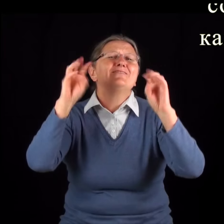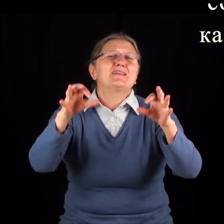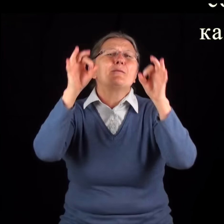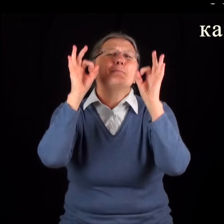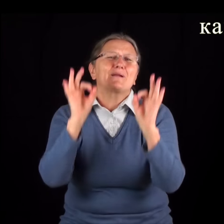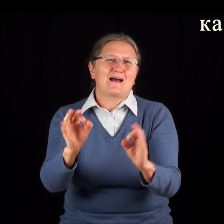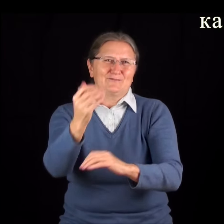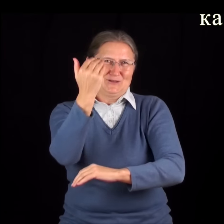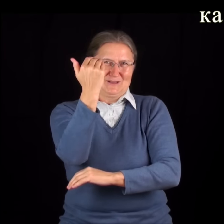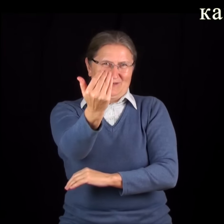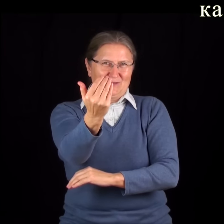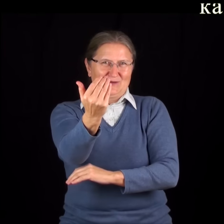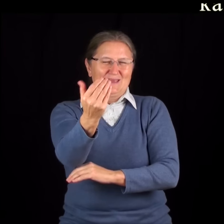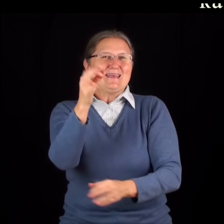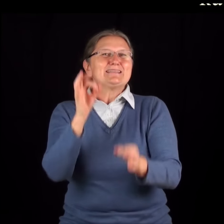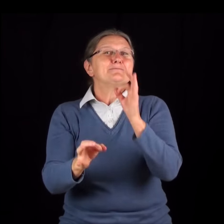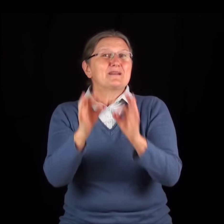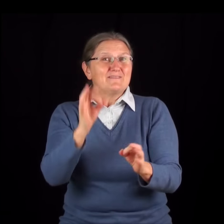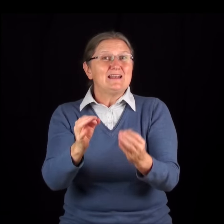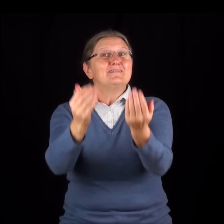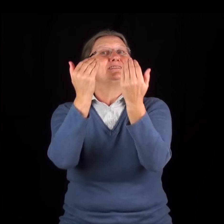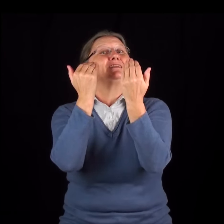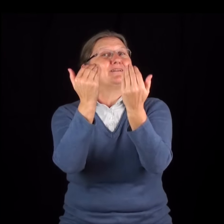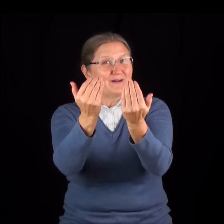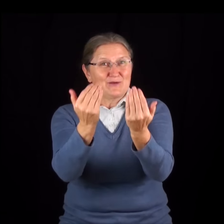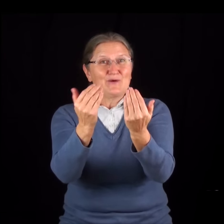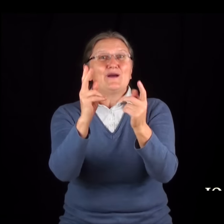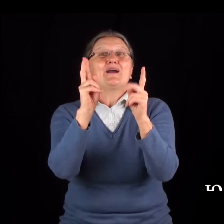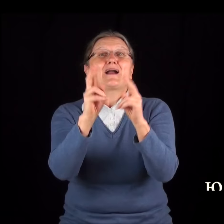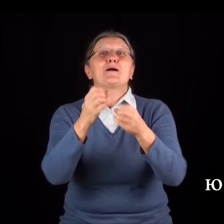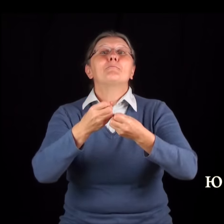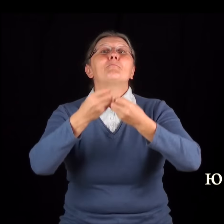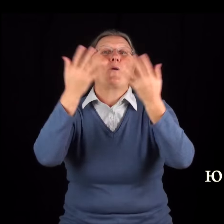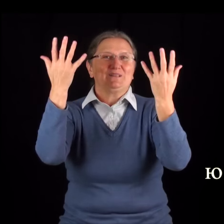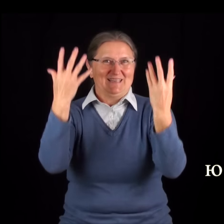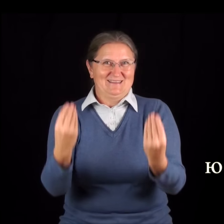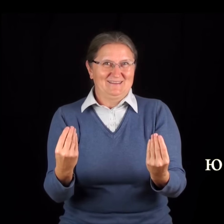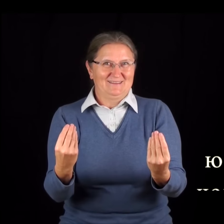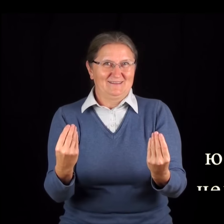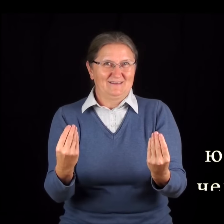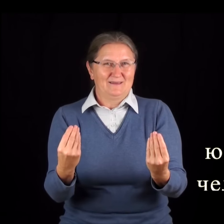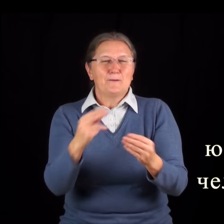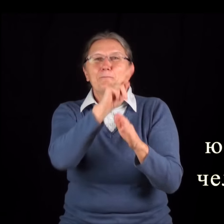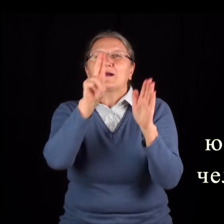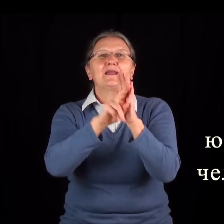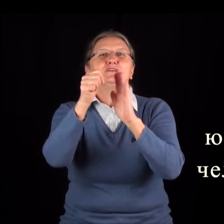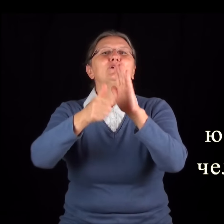свет правду твою и справедливость твою, как полдень. Покорись